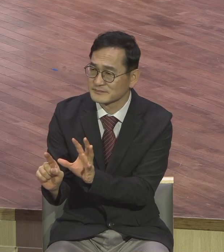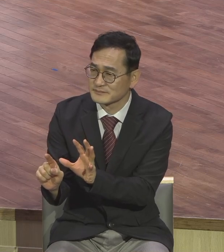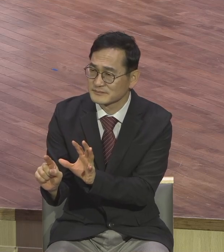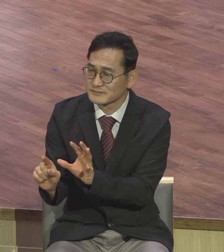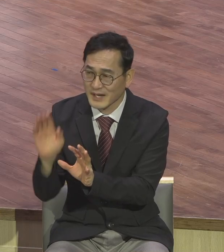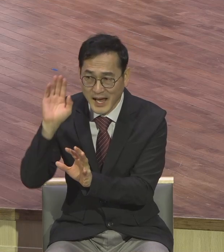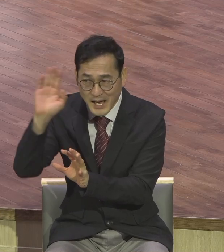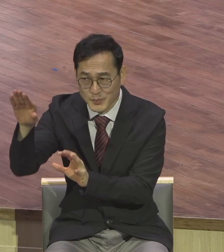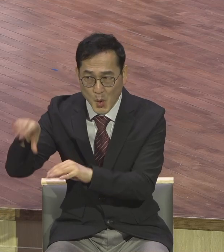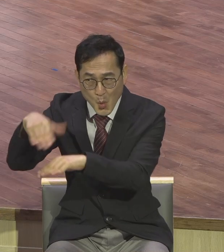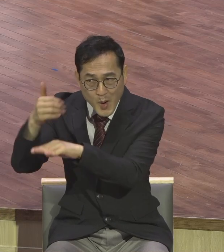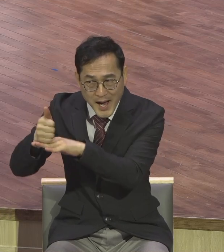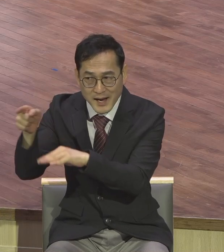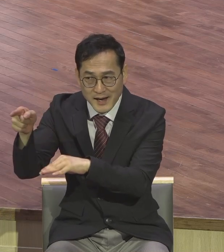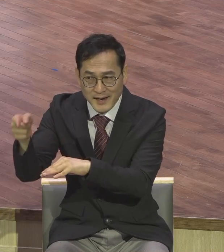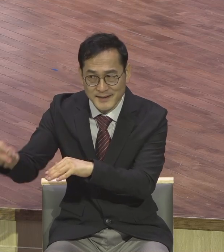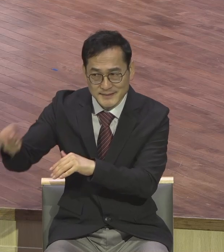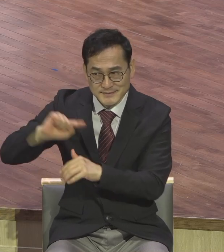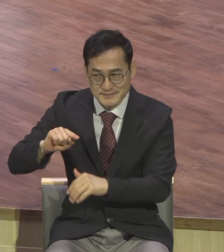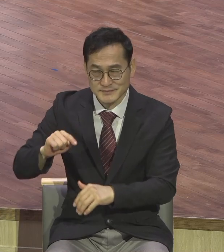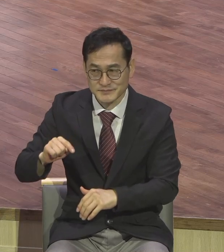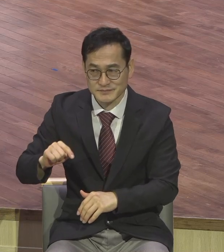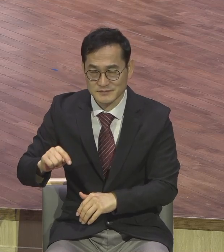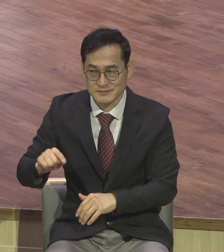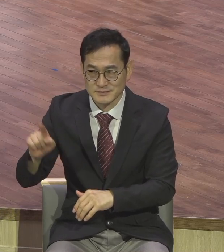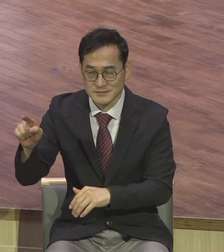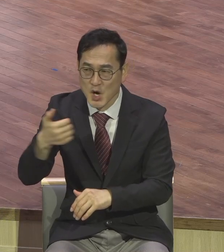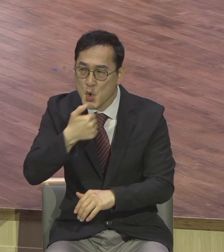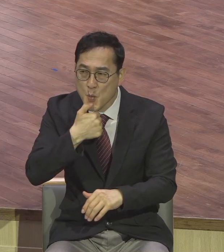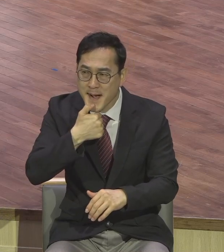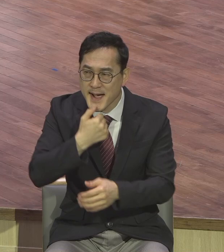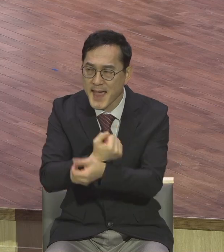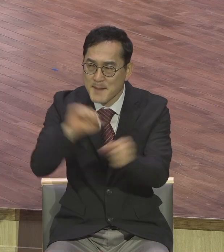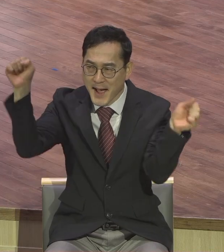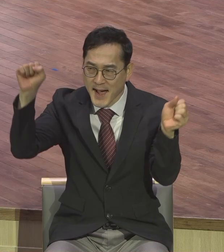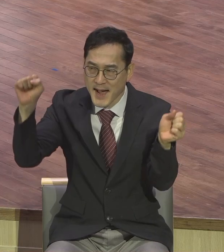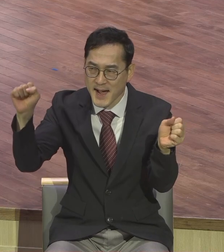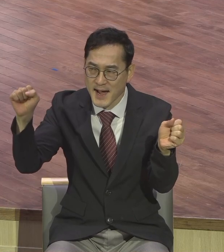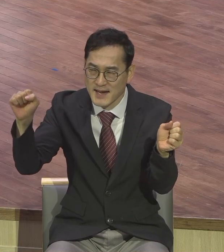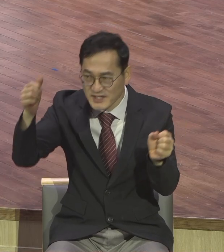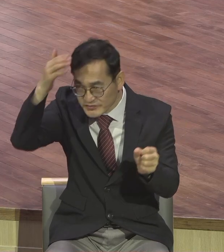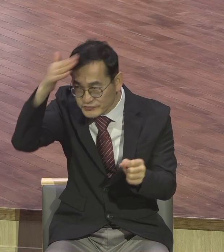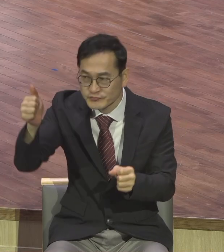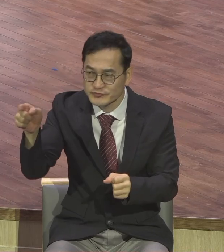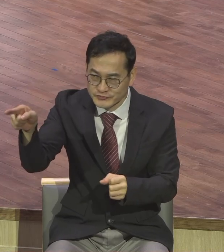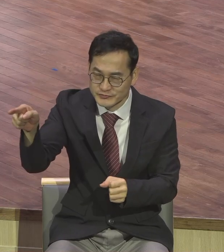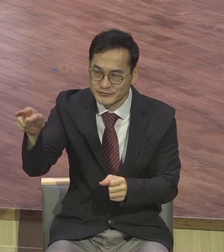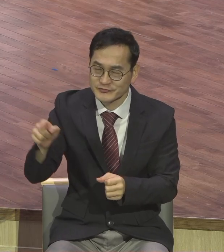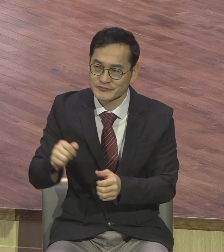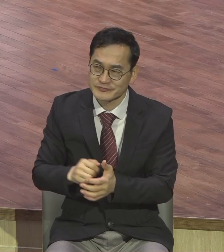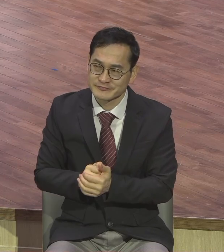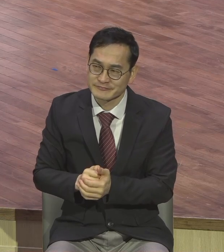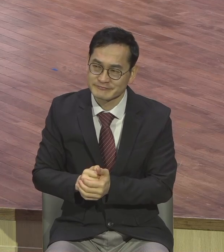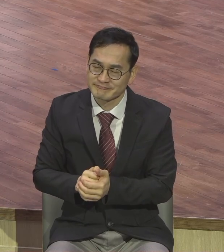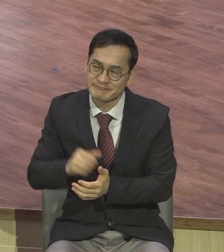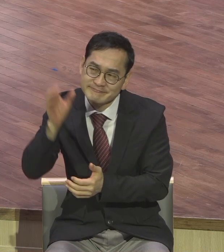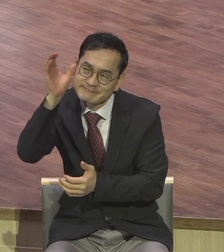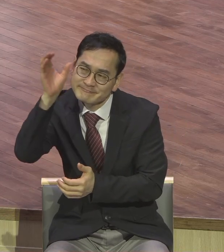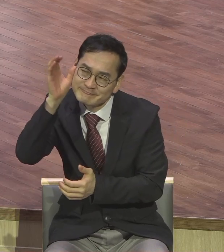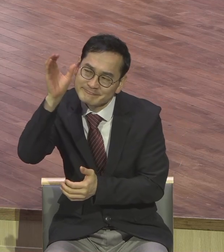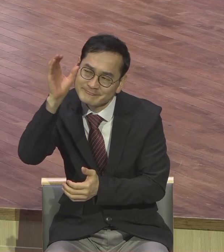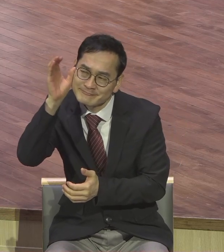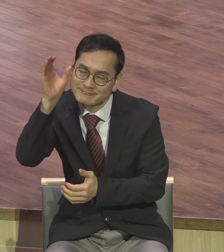메시아로. 언젠가 우리 민족을 로마에서 해방시켜 줄 것이다. 정치적 메시아로 생각한 거